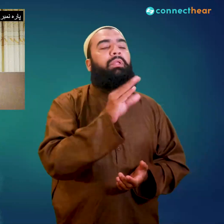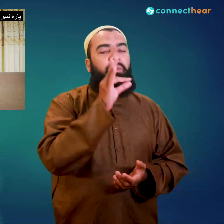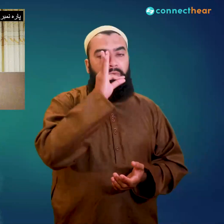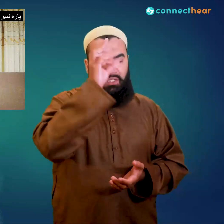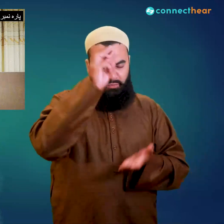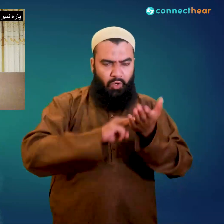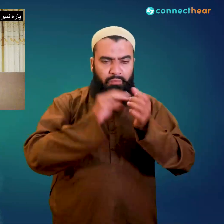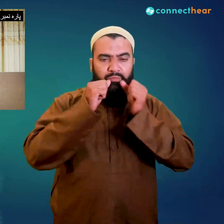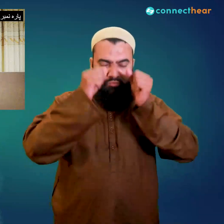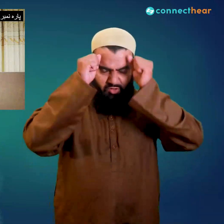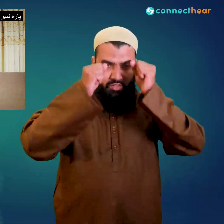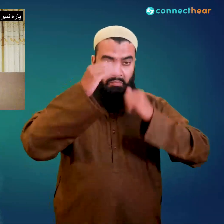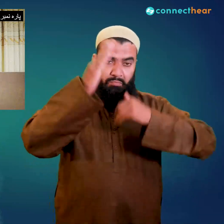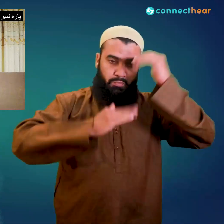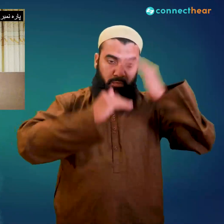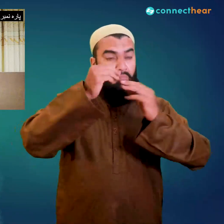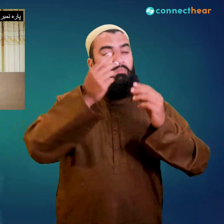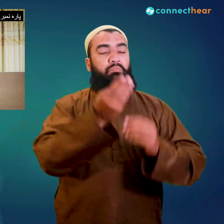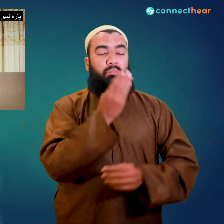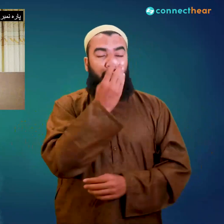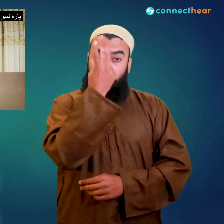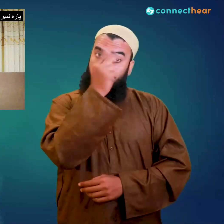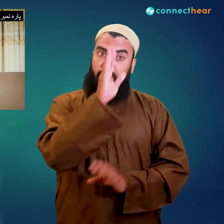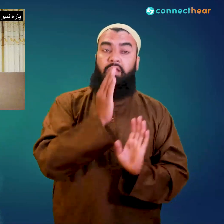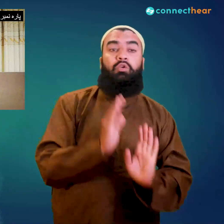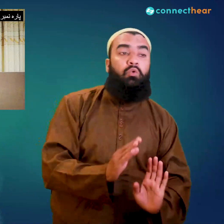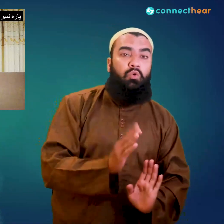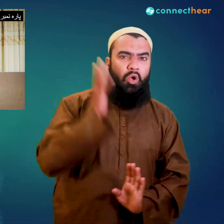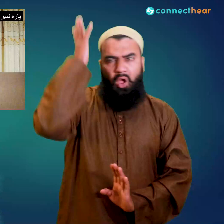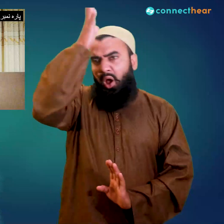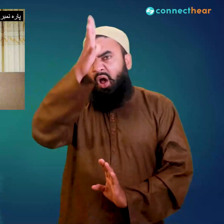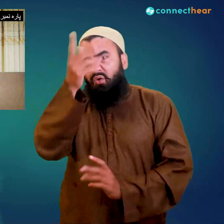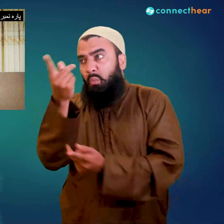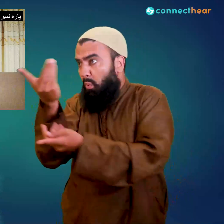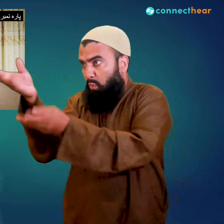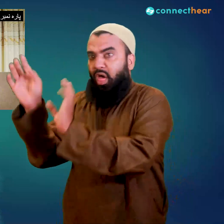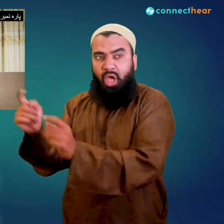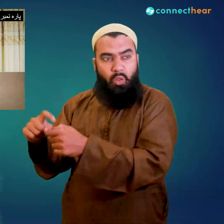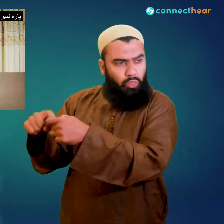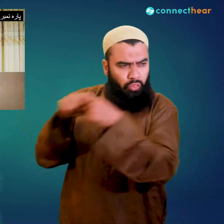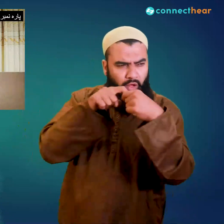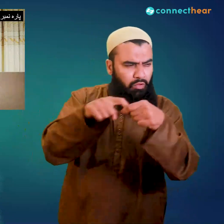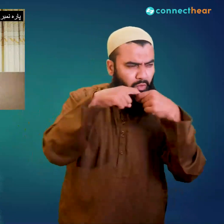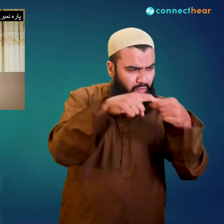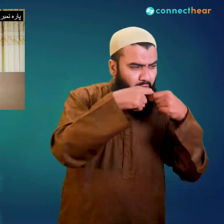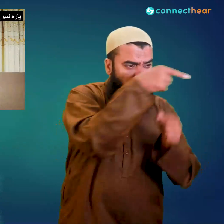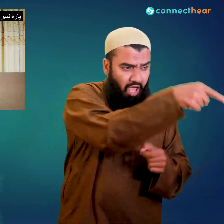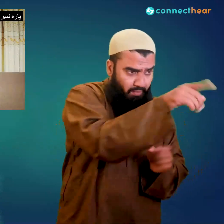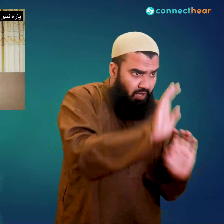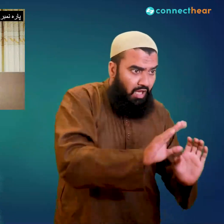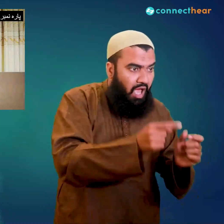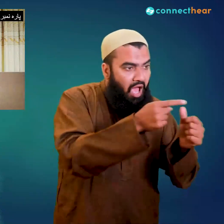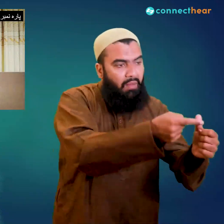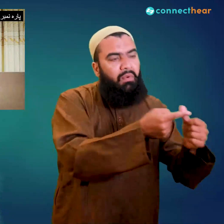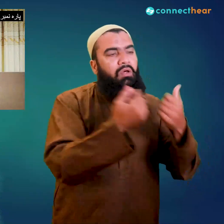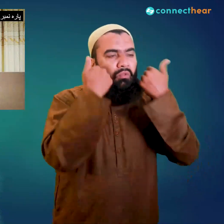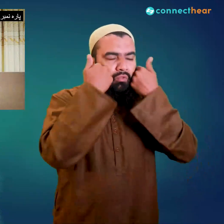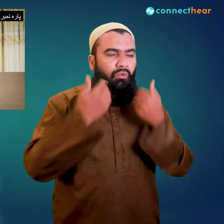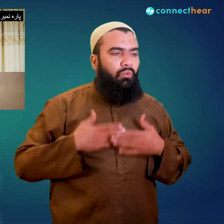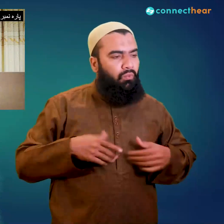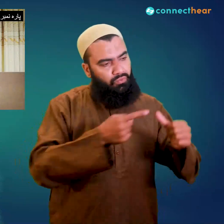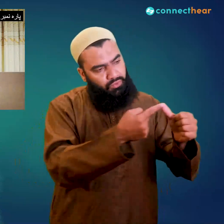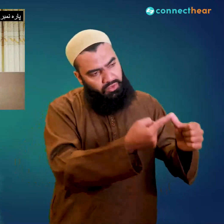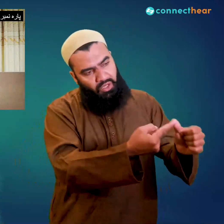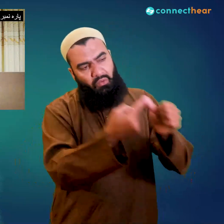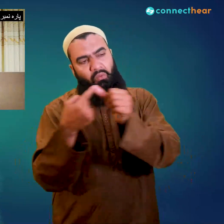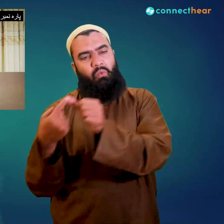نبی برحق ہونے کی دلیل ہے، کیونکہ یہود مکہ نے آپ صلی اللہ علیہ وسلم کی آزمائش کے لیے واقعہ یوسف علیہ